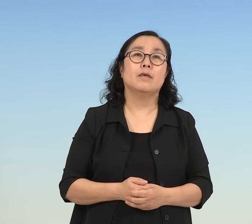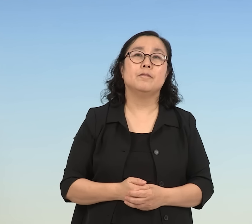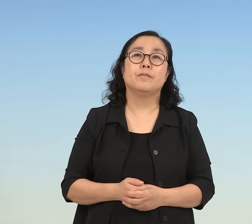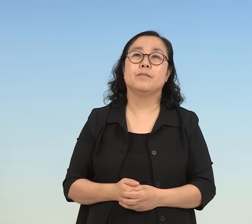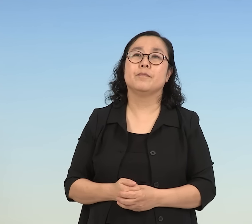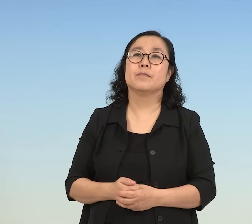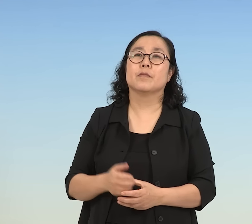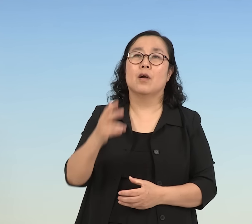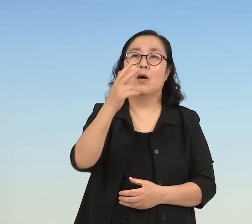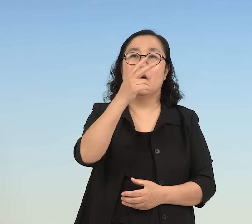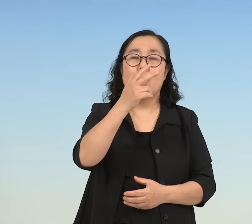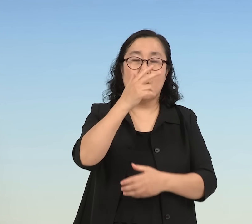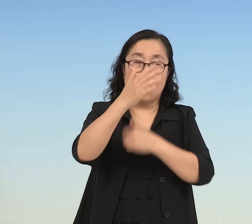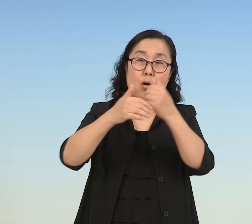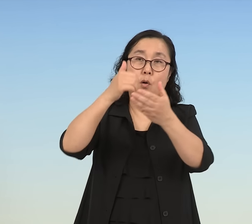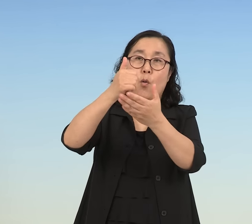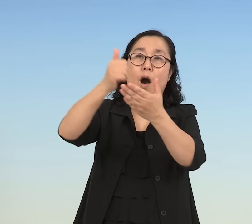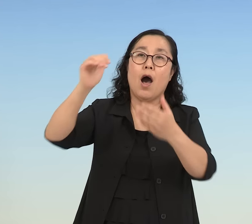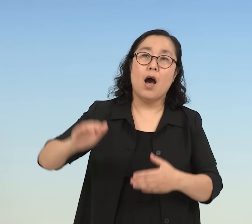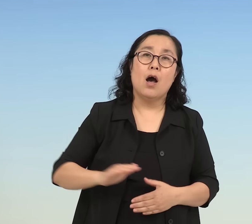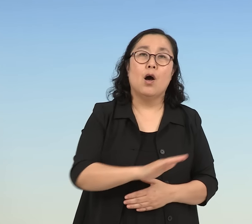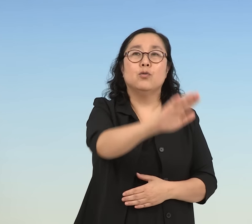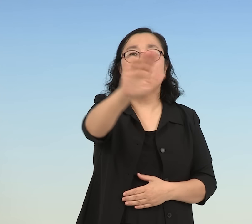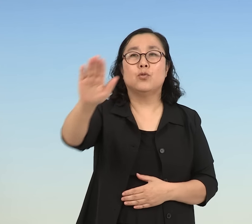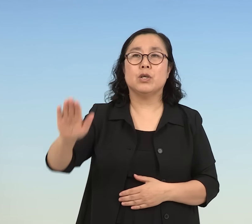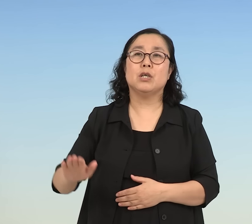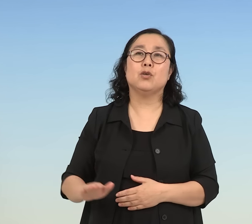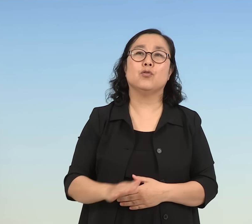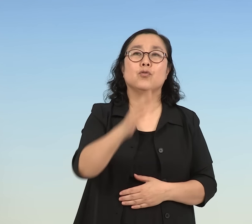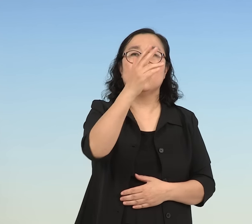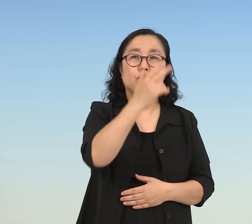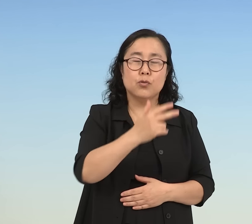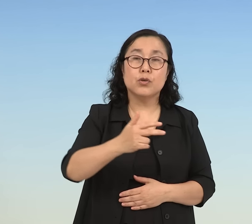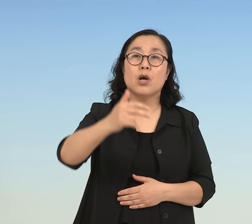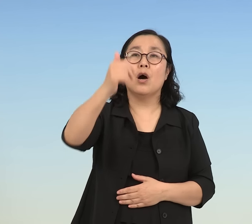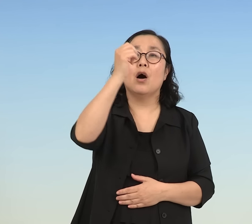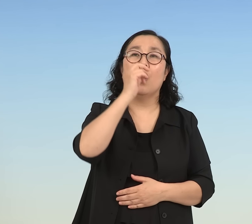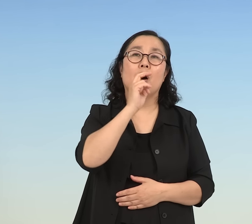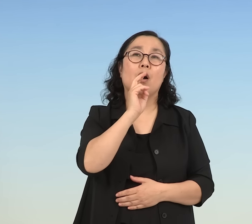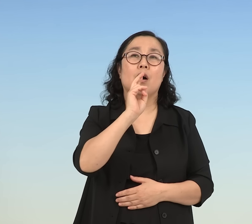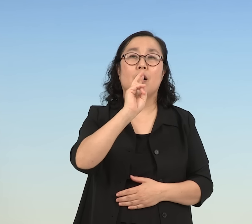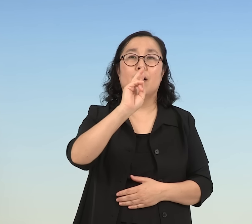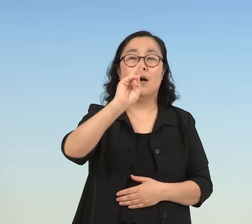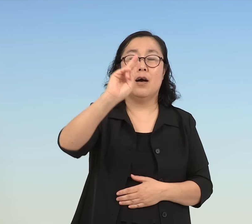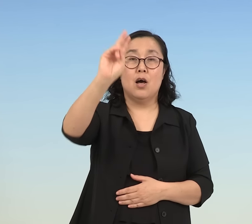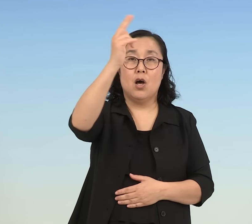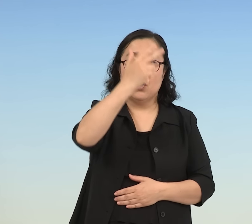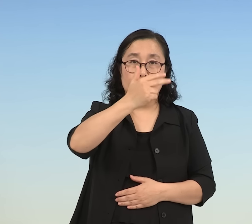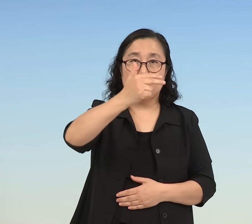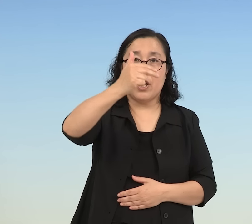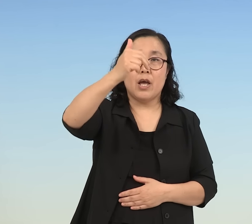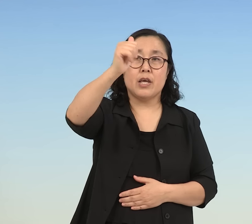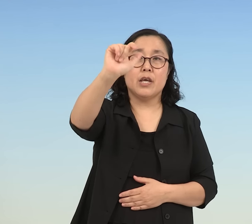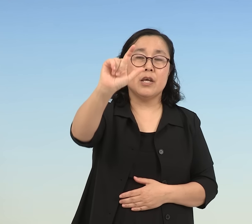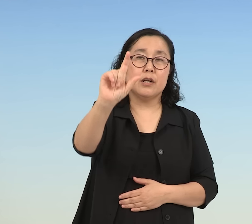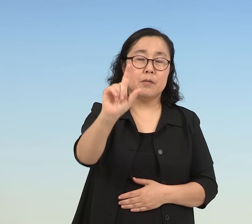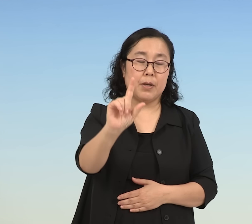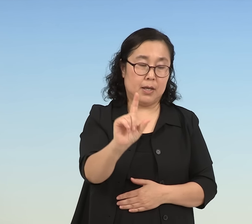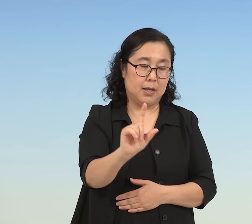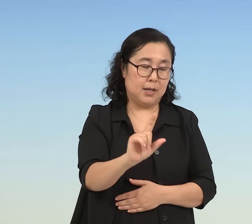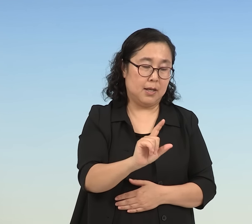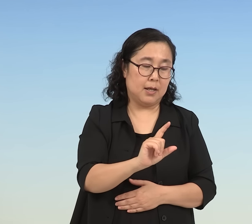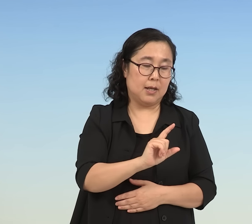여호와 우리 주여, 여호와 우리 주여, 주의 이름이 온 땅에